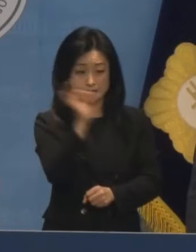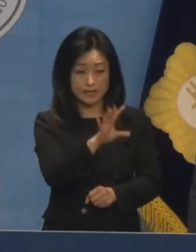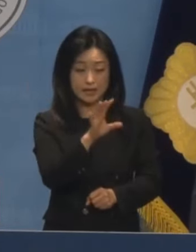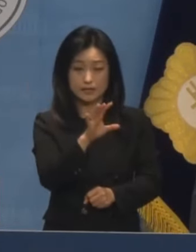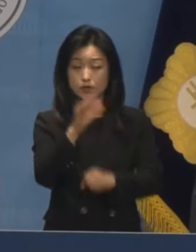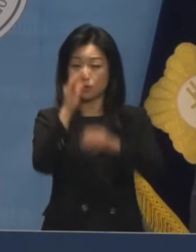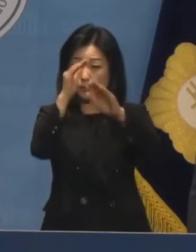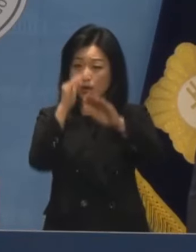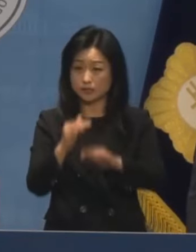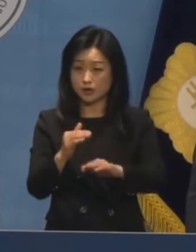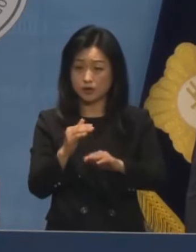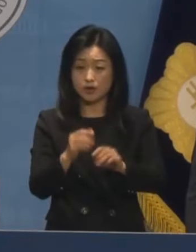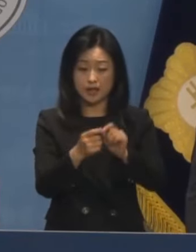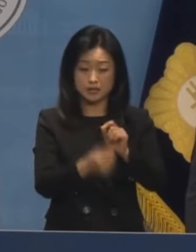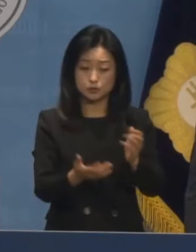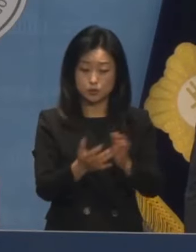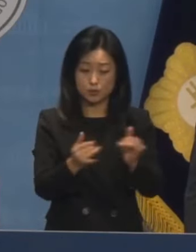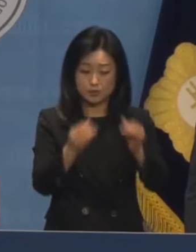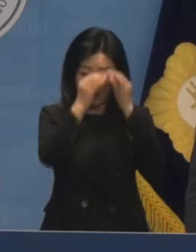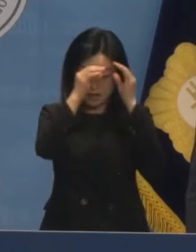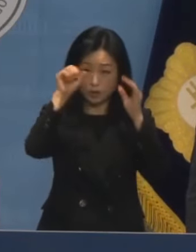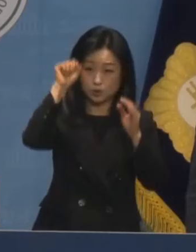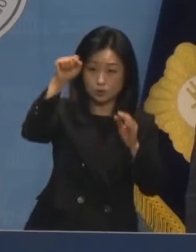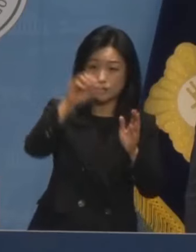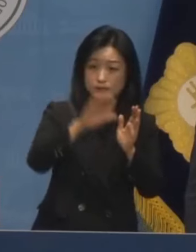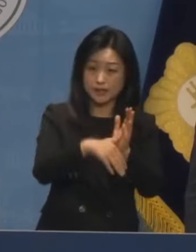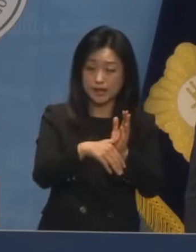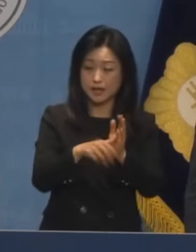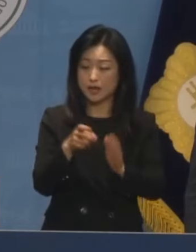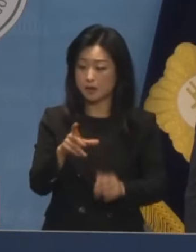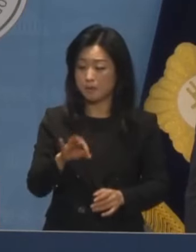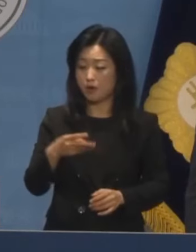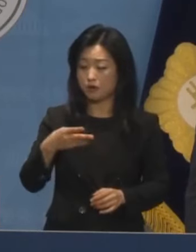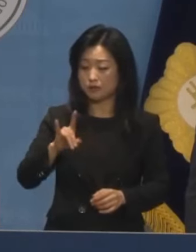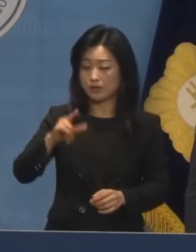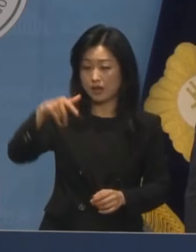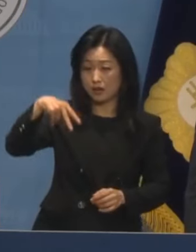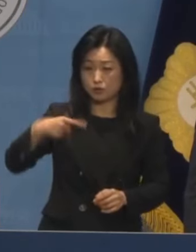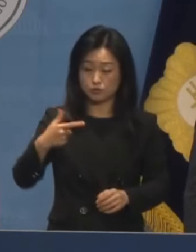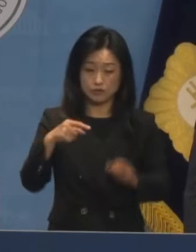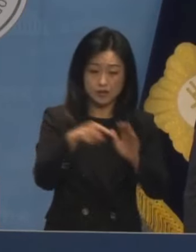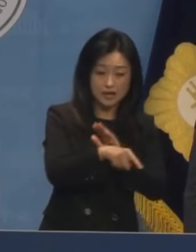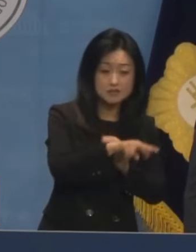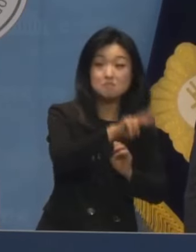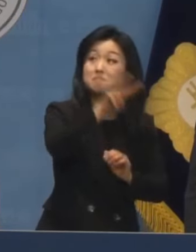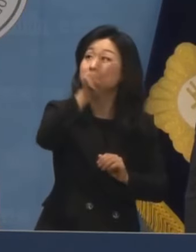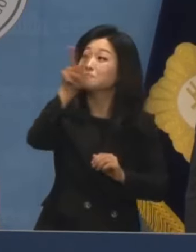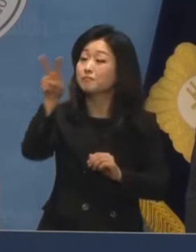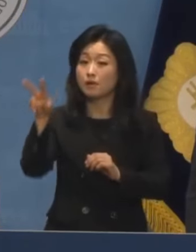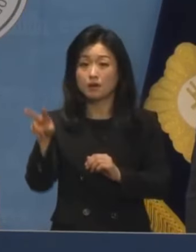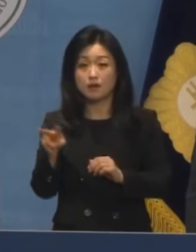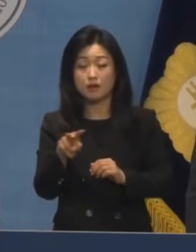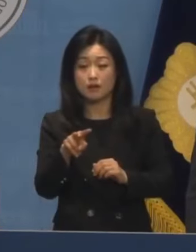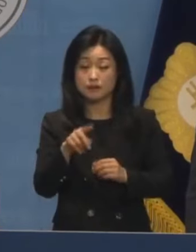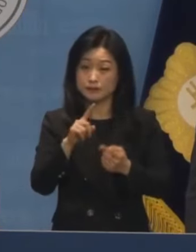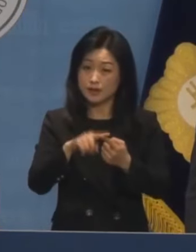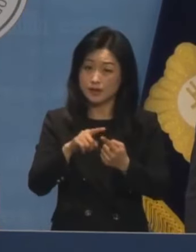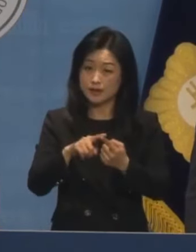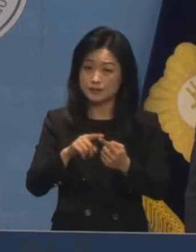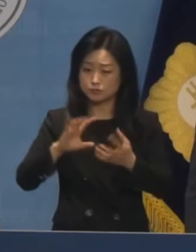대우조선 해양 하층 노동자들의 농성 과정에 민간인 명균이 개입한 국정농단 진실에